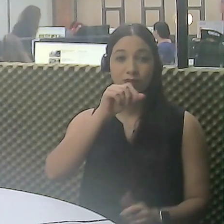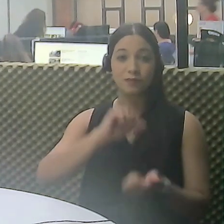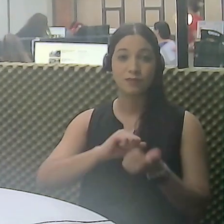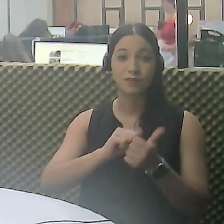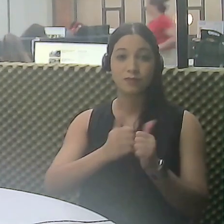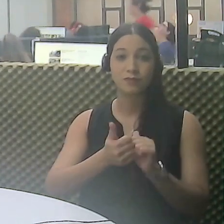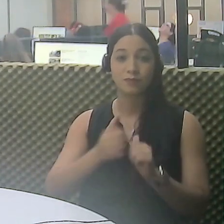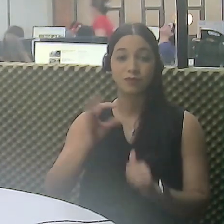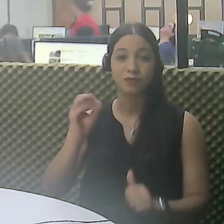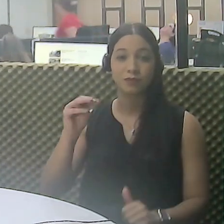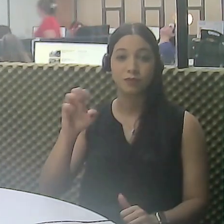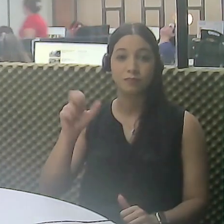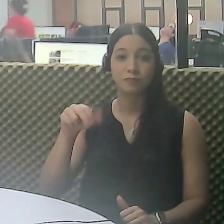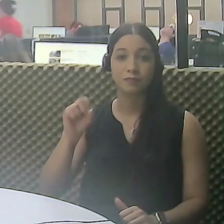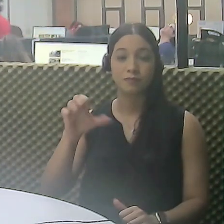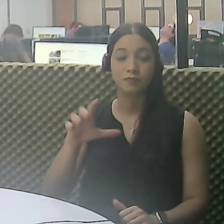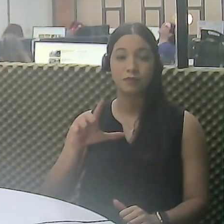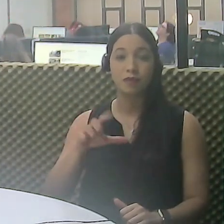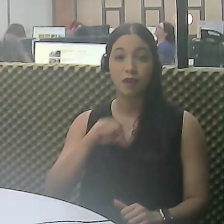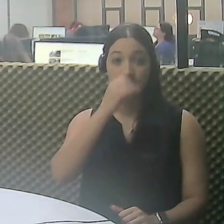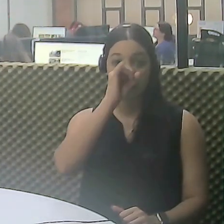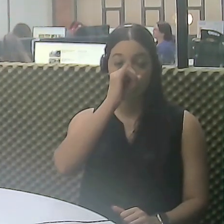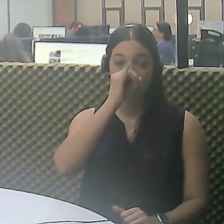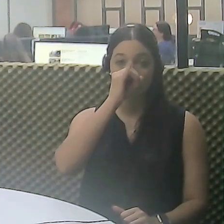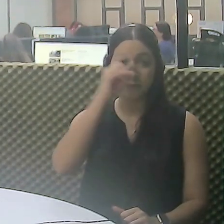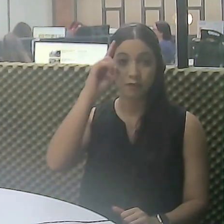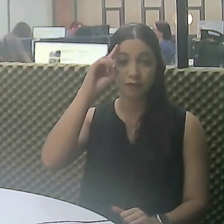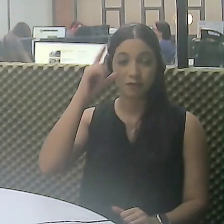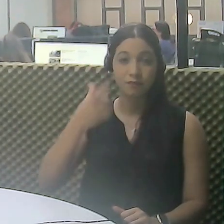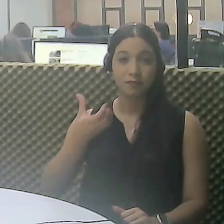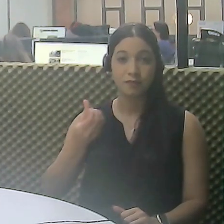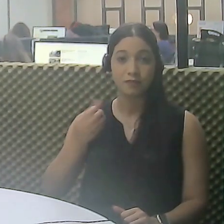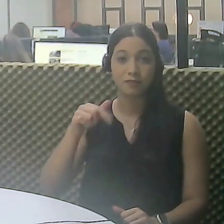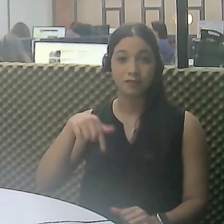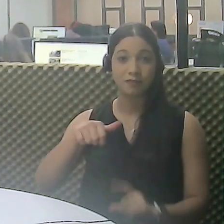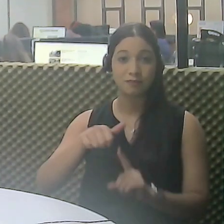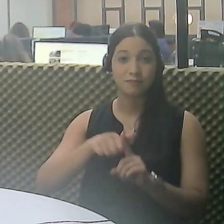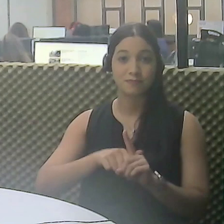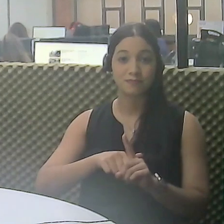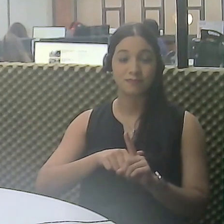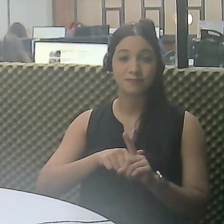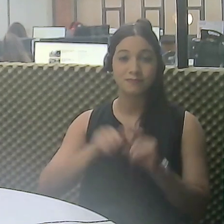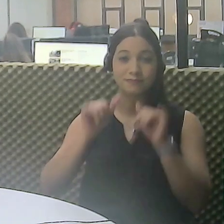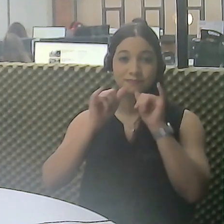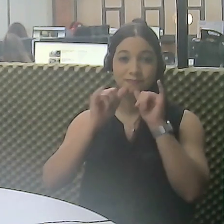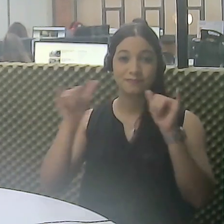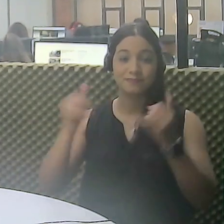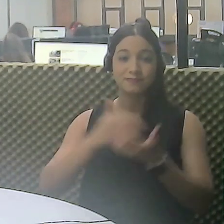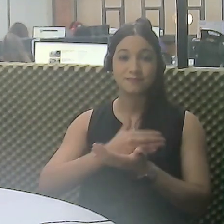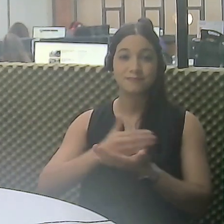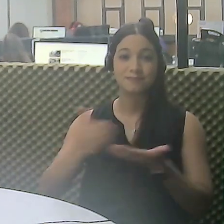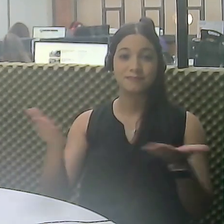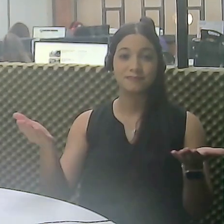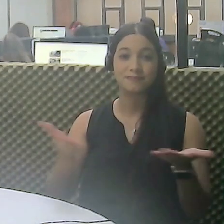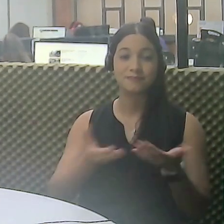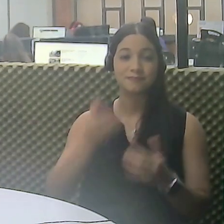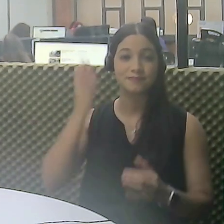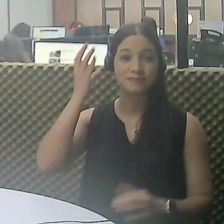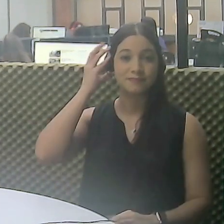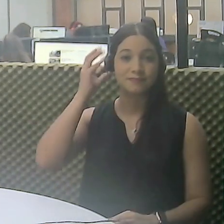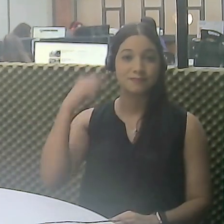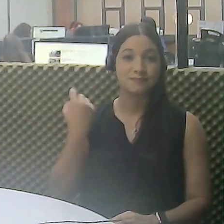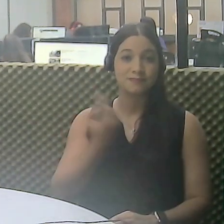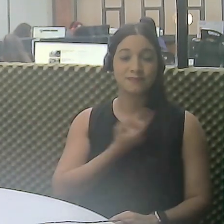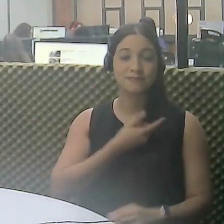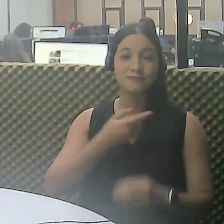entre Tombense e Palmeiras pela Copa do Brasil no dia 26 deste mês. Essas e outras notícias a partir de agora na Rádio